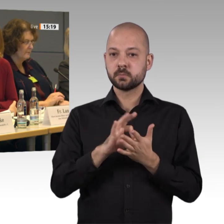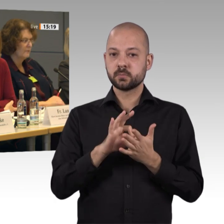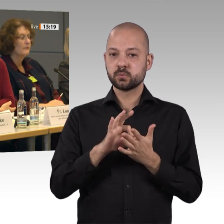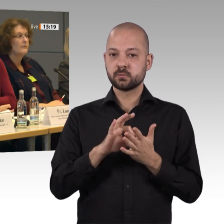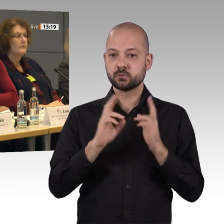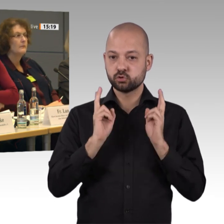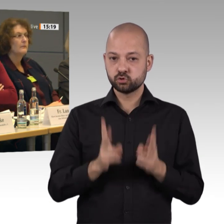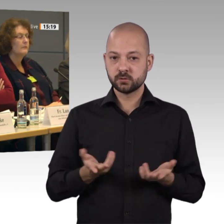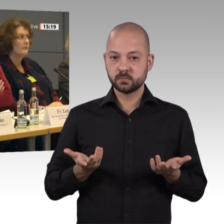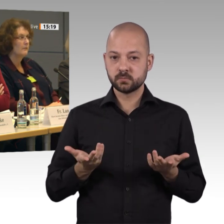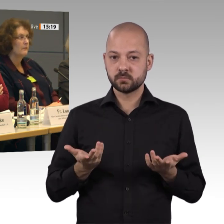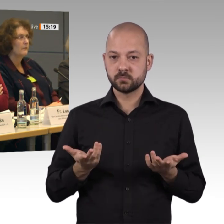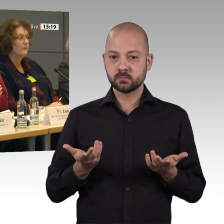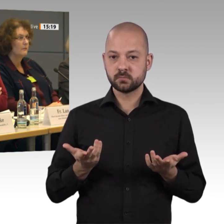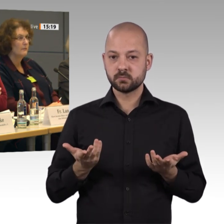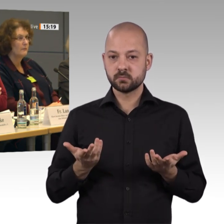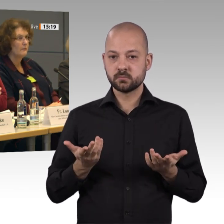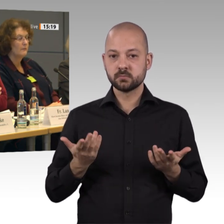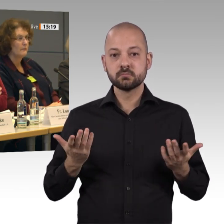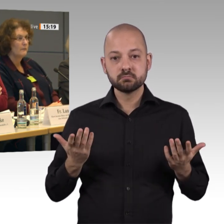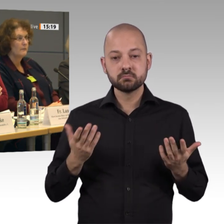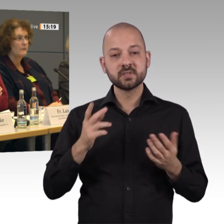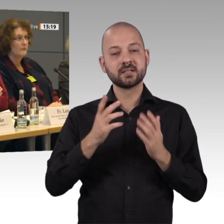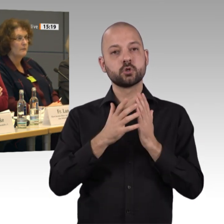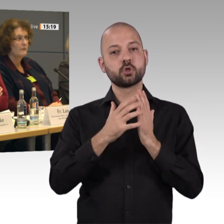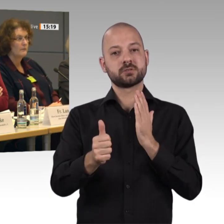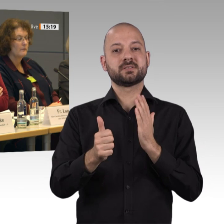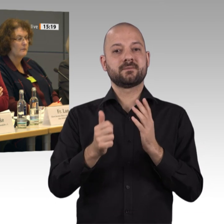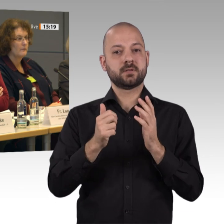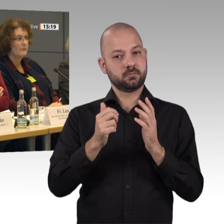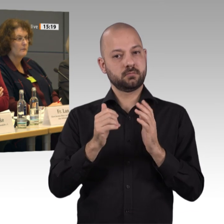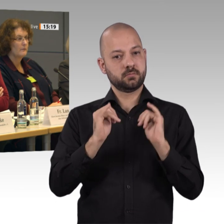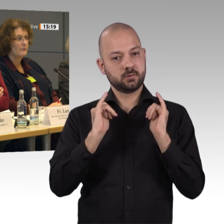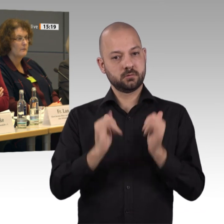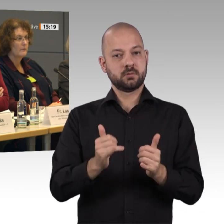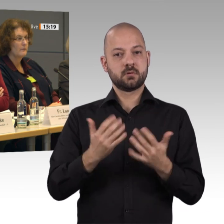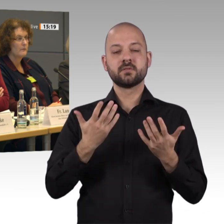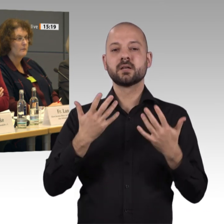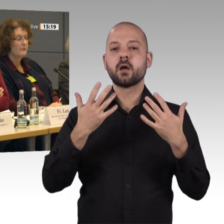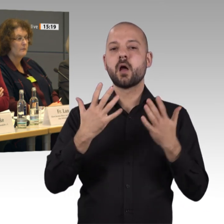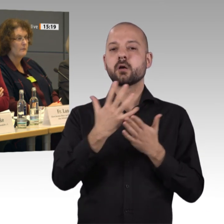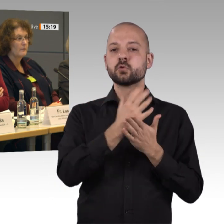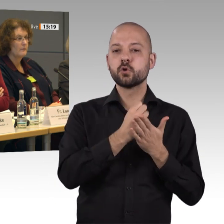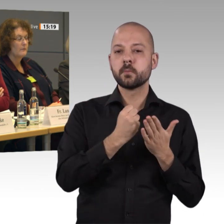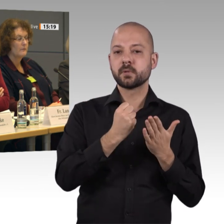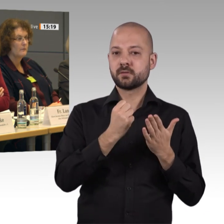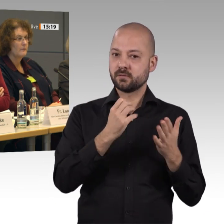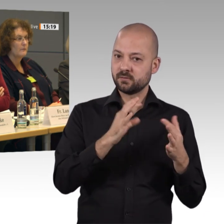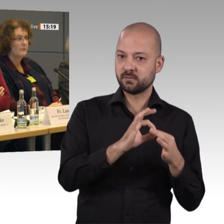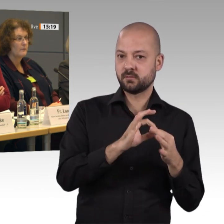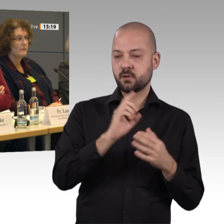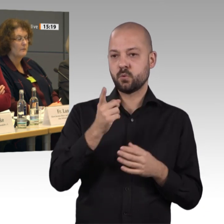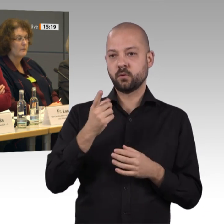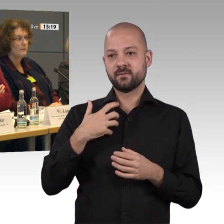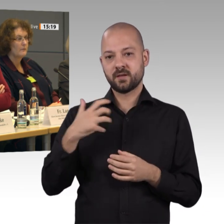ihre minderjährigen Kinder die Leistung der Eingliederungshilfe finanzieren, dann sind sie da, treten sie ja quasi